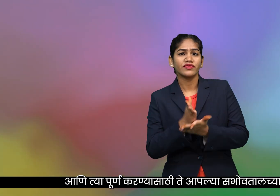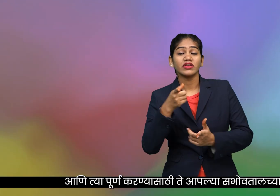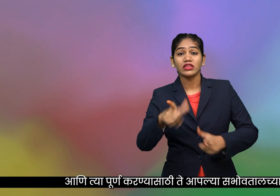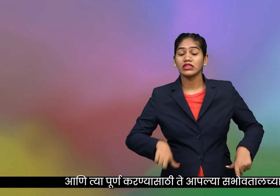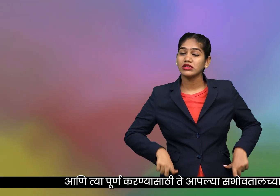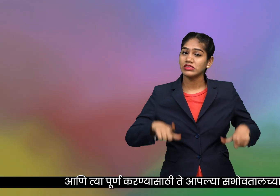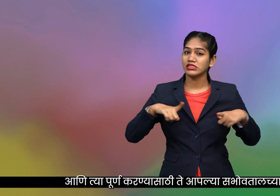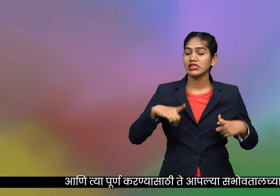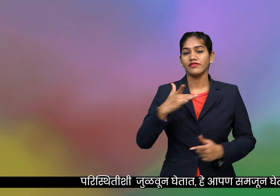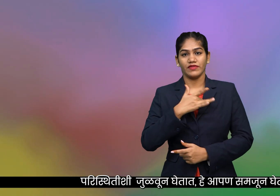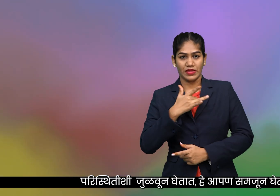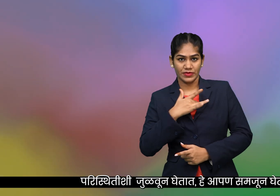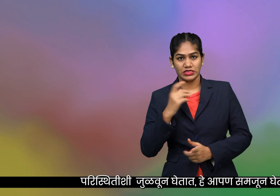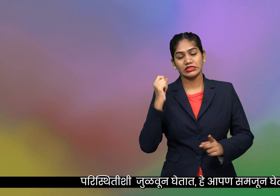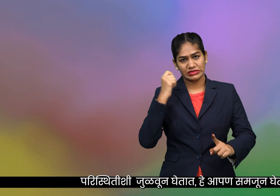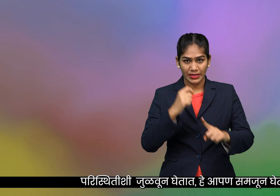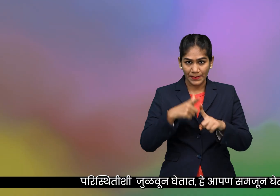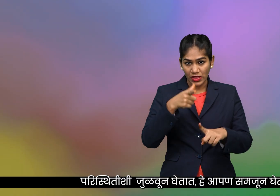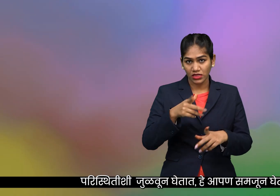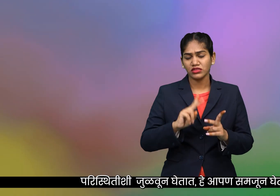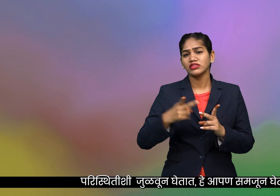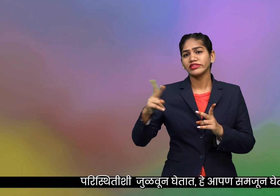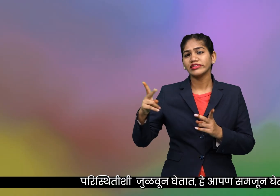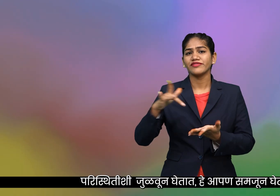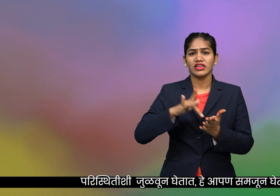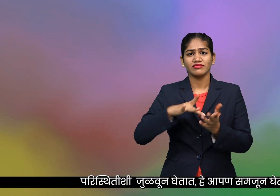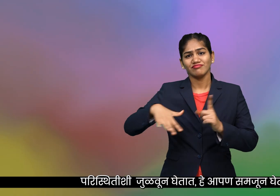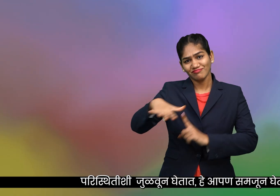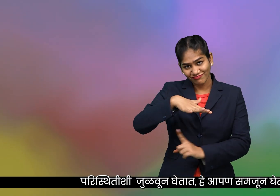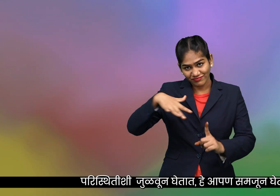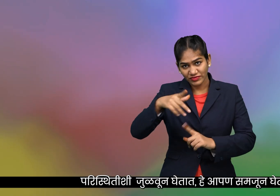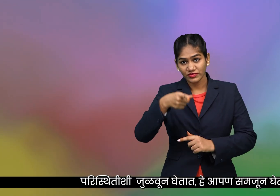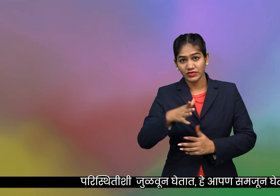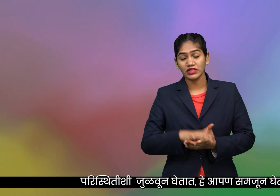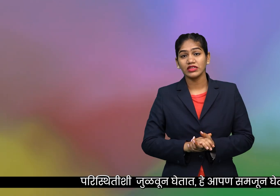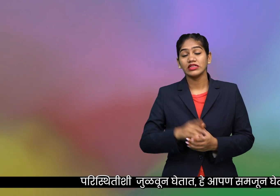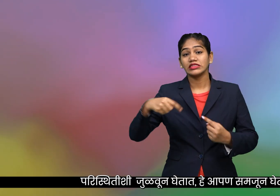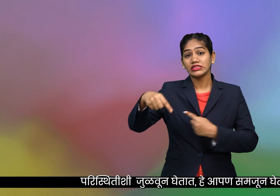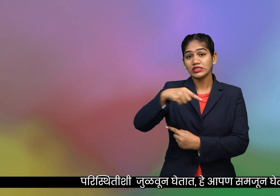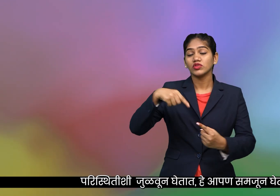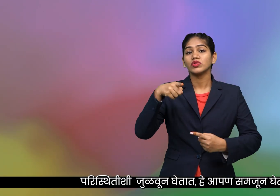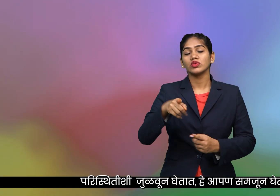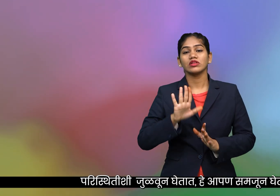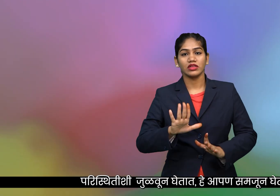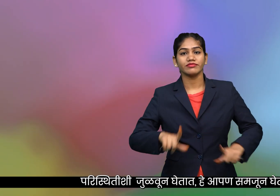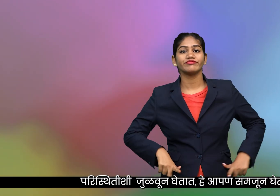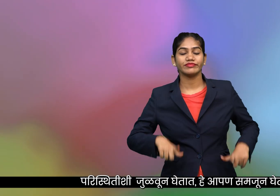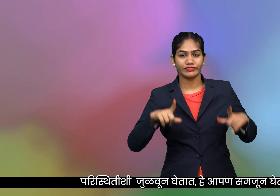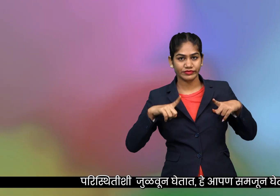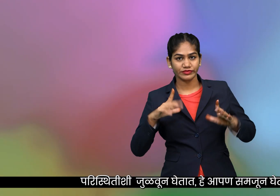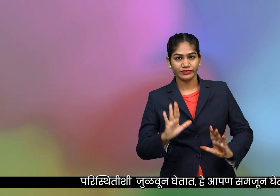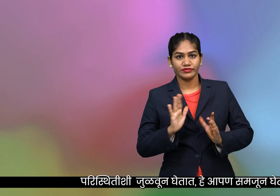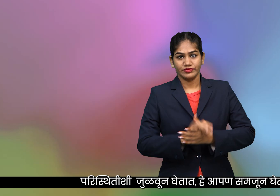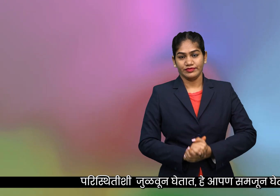सभोवतालाच वेगवेगळ्या परिस्थितीशी जुळवून घेतात हे आपण समजून घेतले आहे.